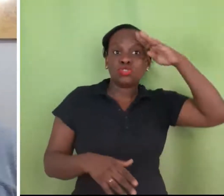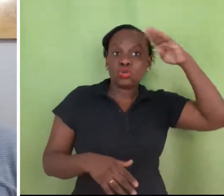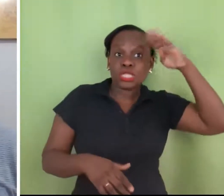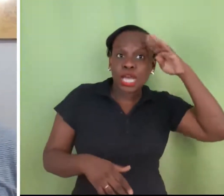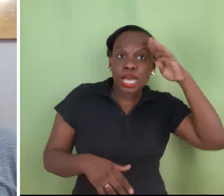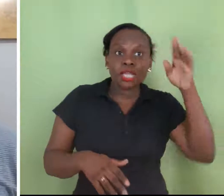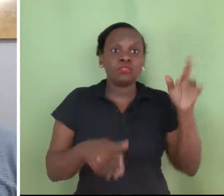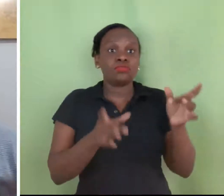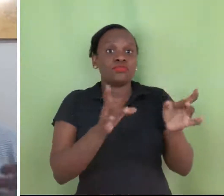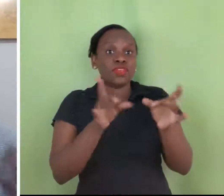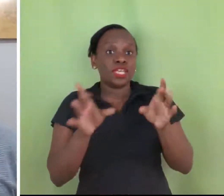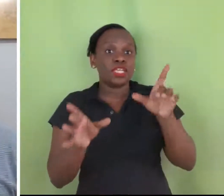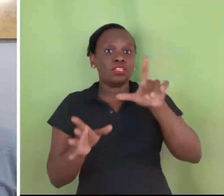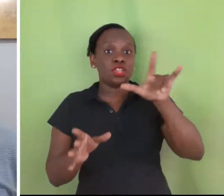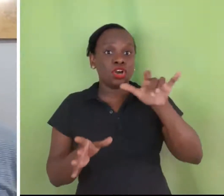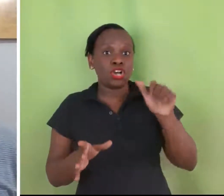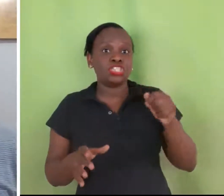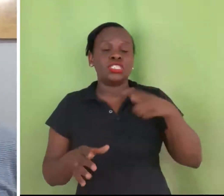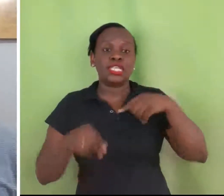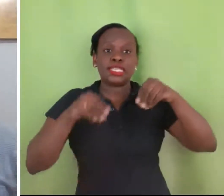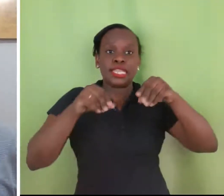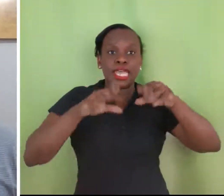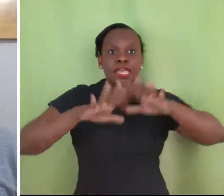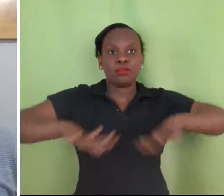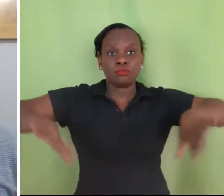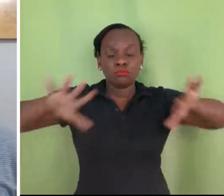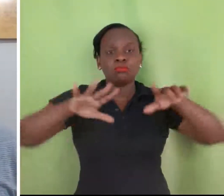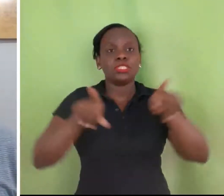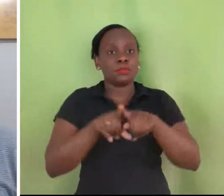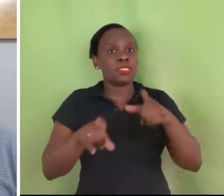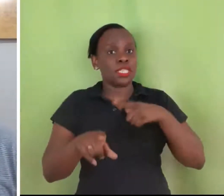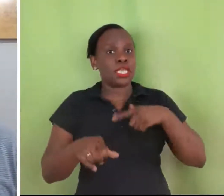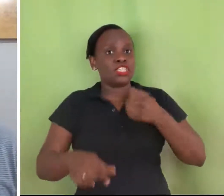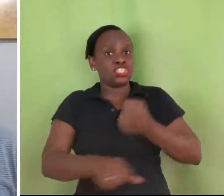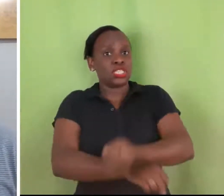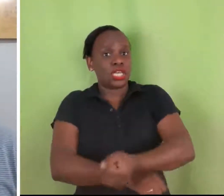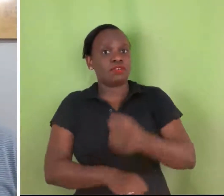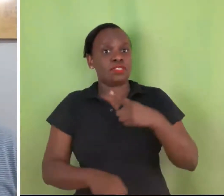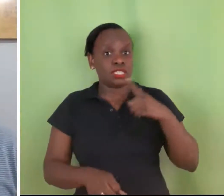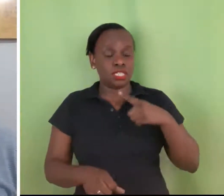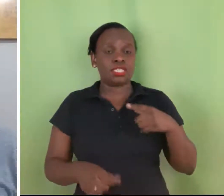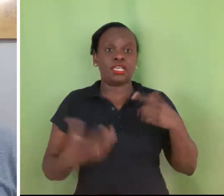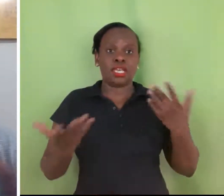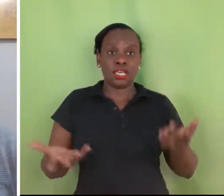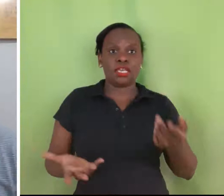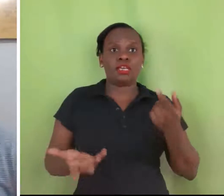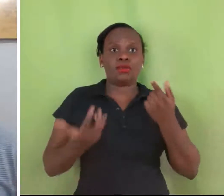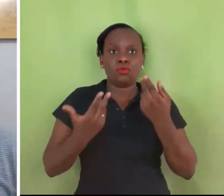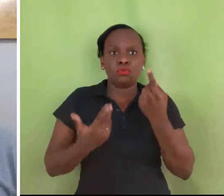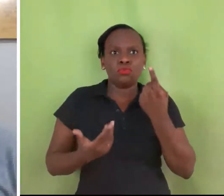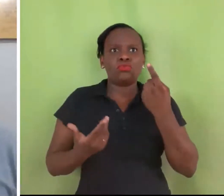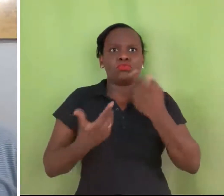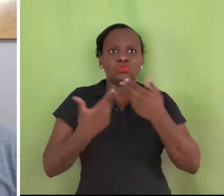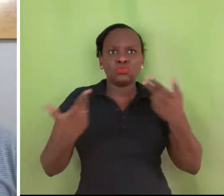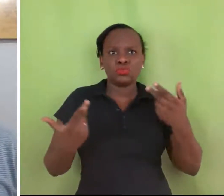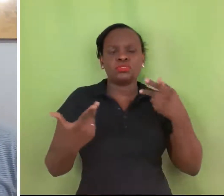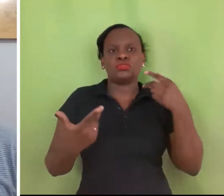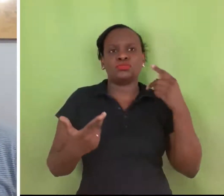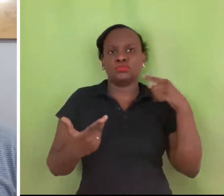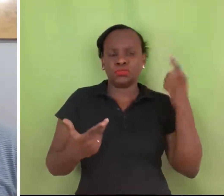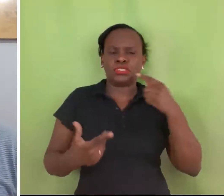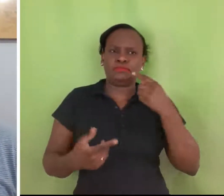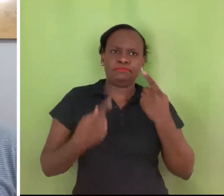um comerciante, tinha algumas terras, tinha inclusive escravos, né? Aliás, isso era um ponto aí que foi muito discutido,